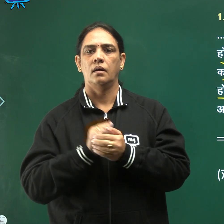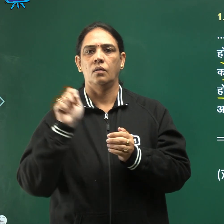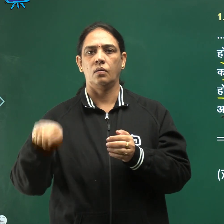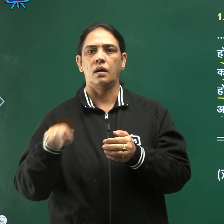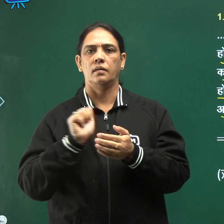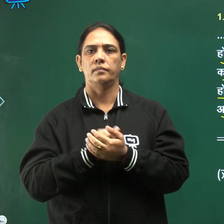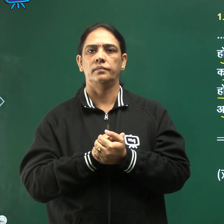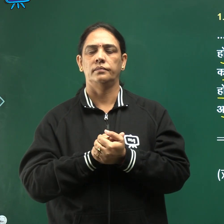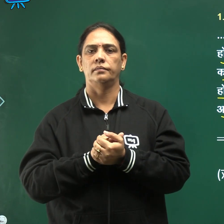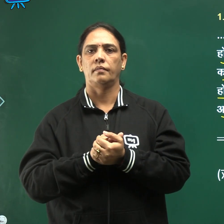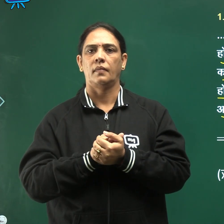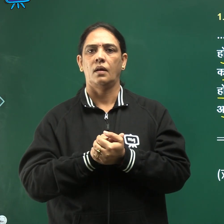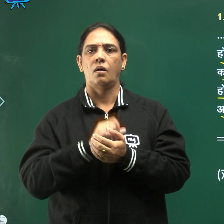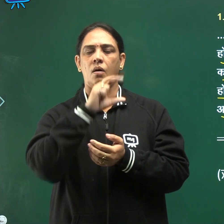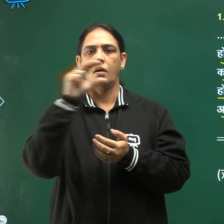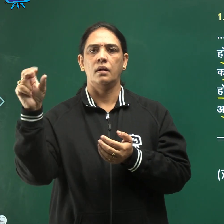होगा। अर्थात